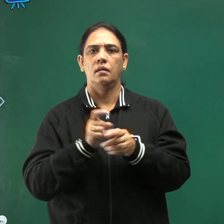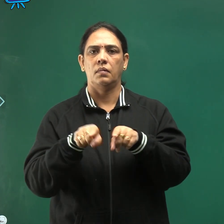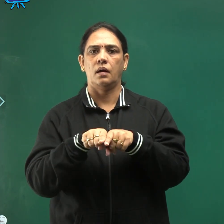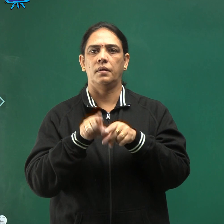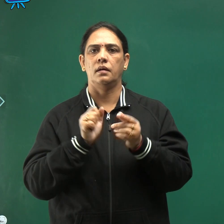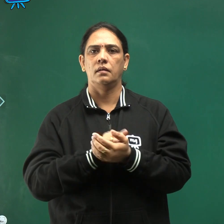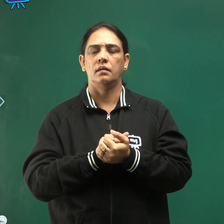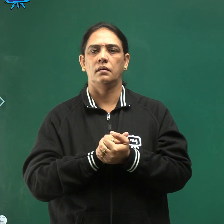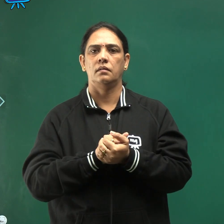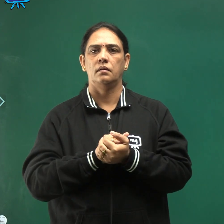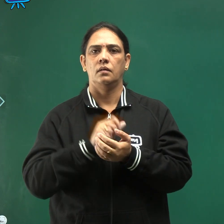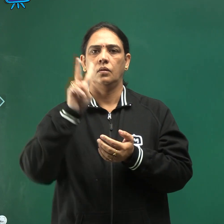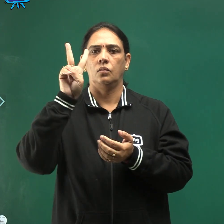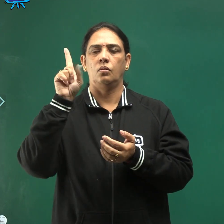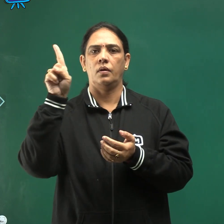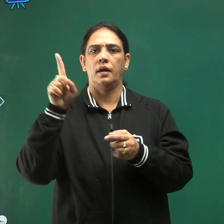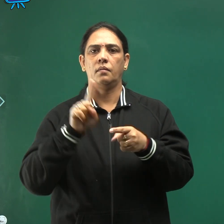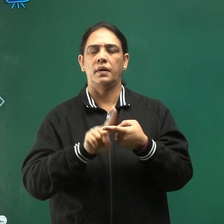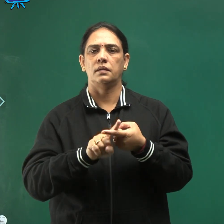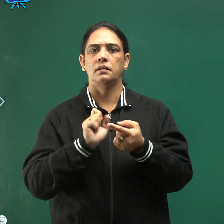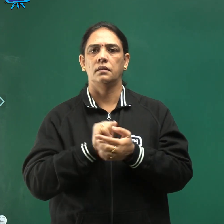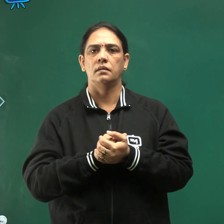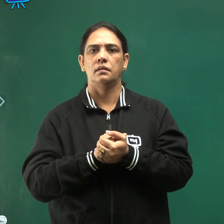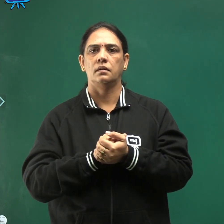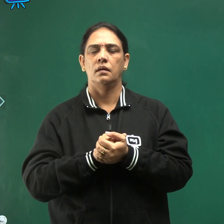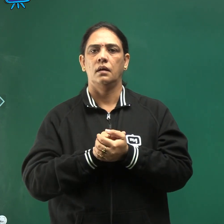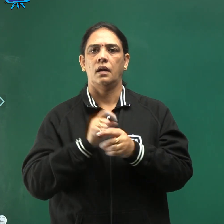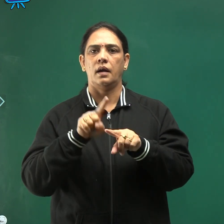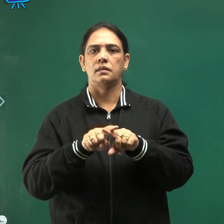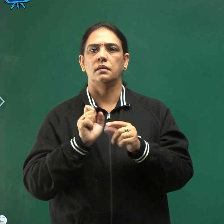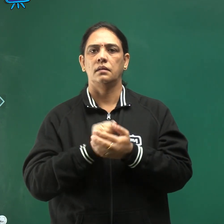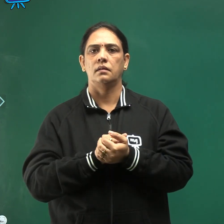बराबर 21 + x।